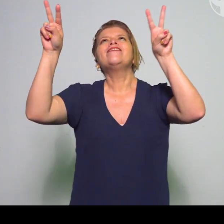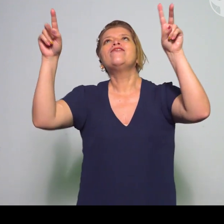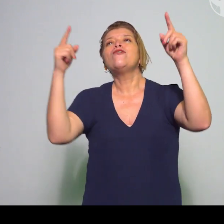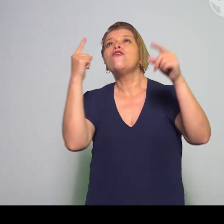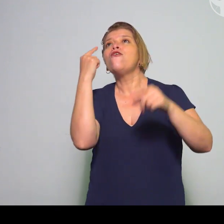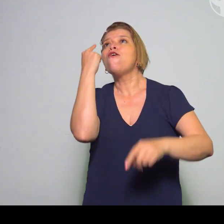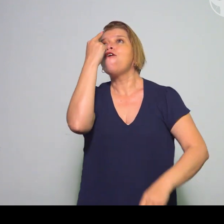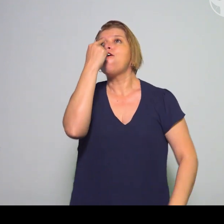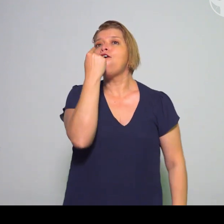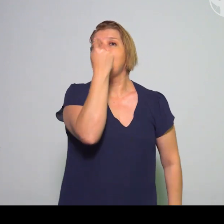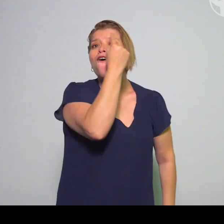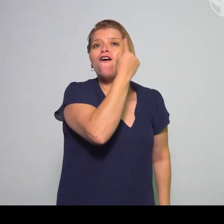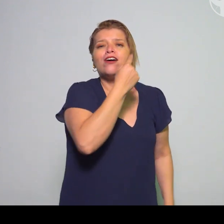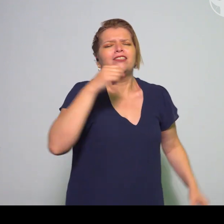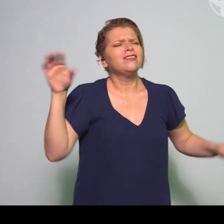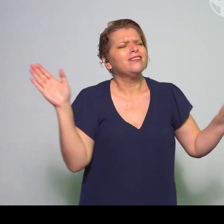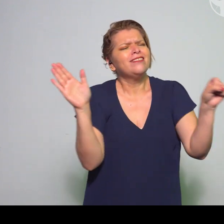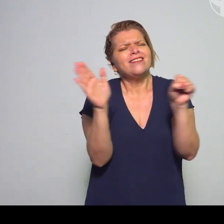ver sus